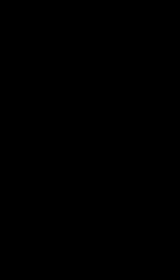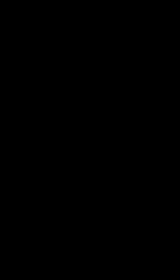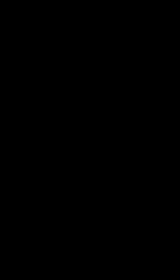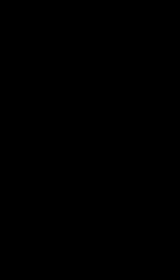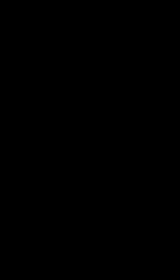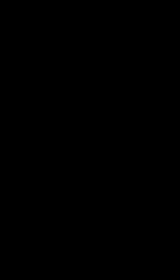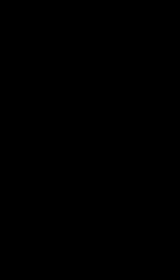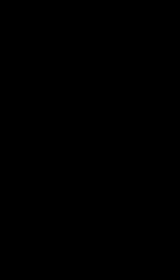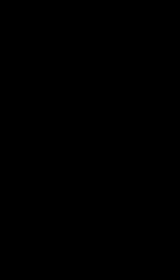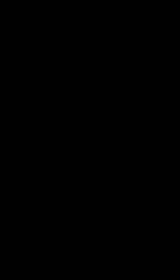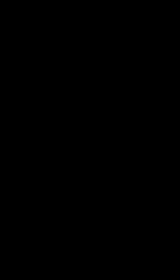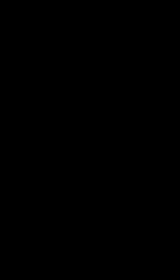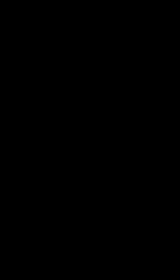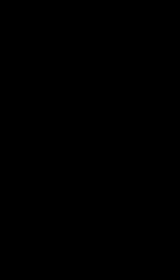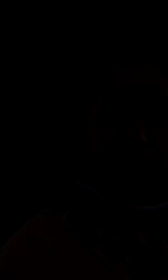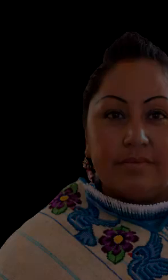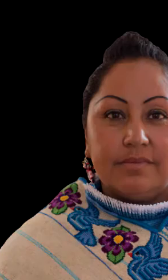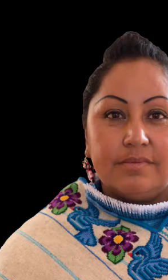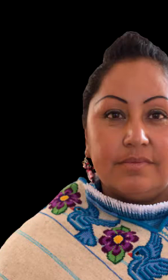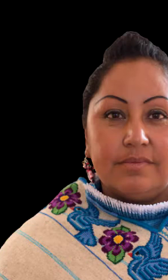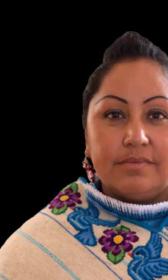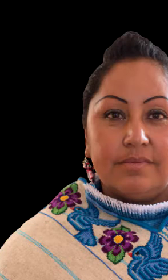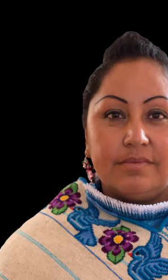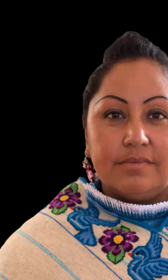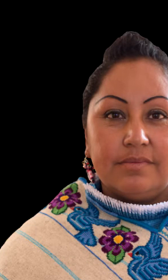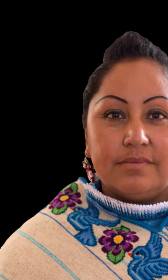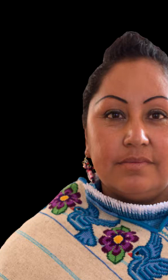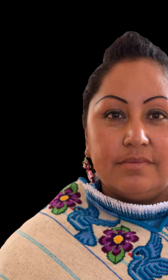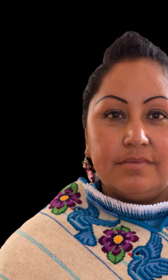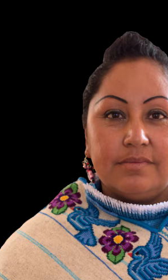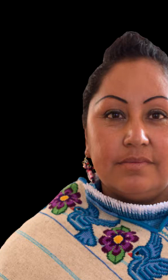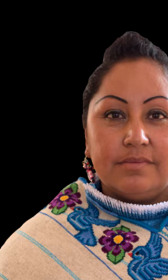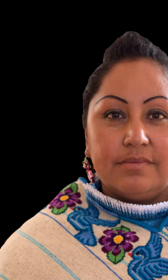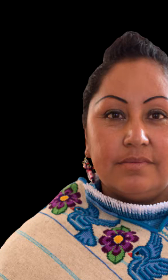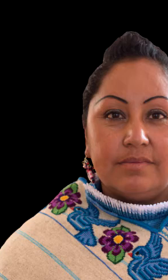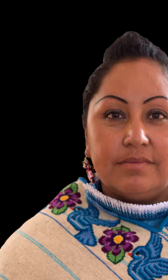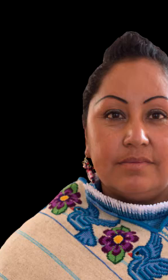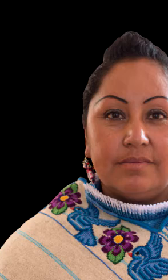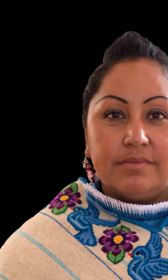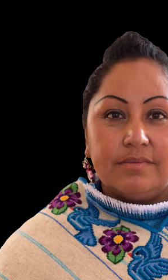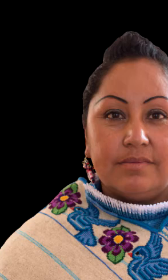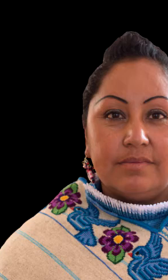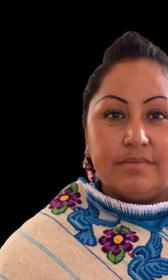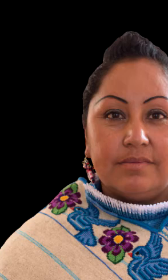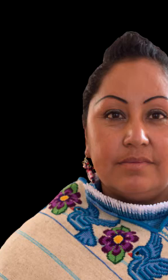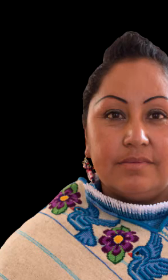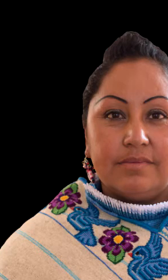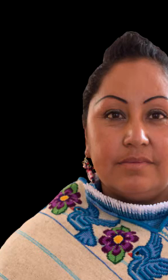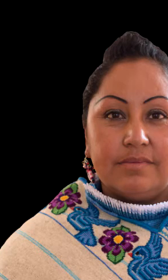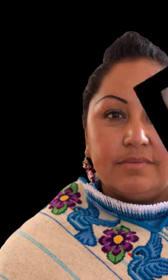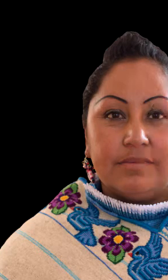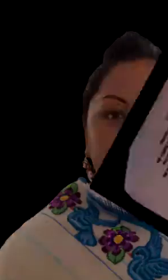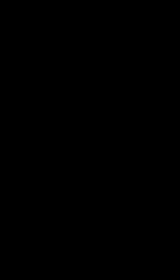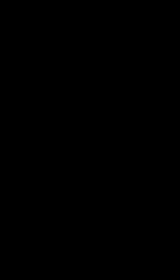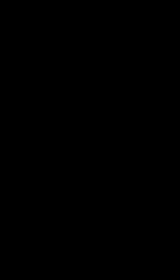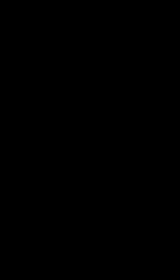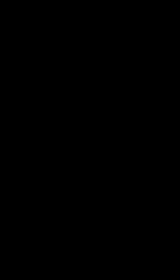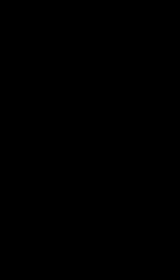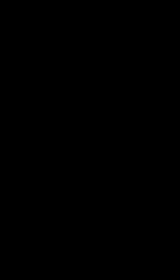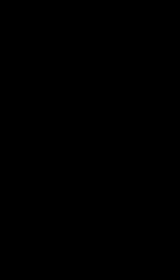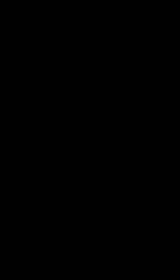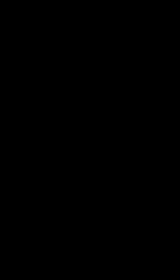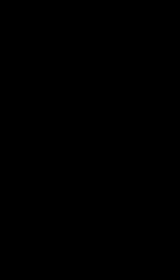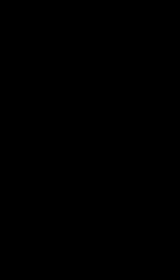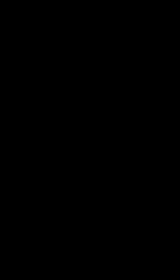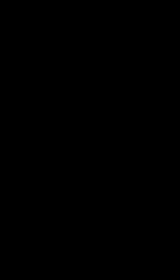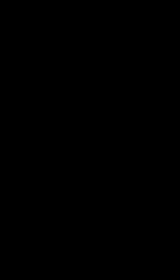En 2006, Jacinta Francisco Marcial, Alberta Alcántara Juan y Teresa González Cornelio fueron acusadas injustamente